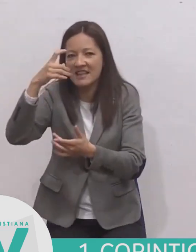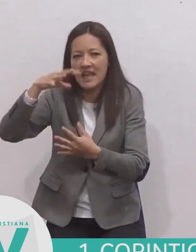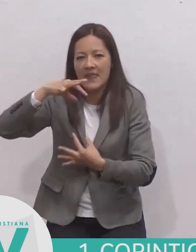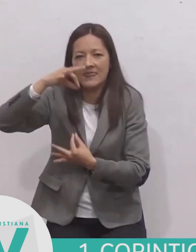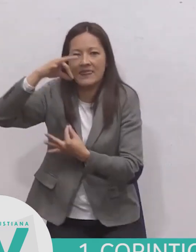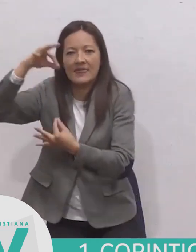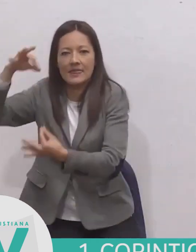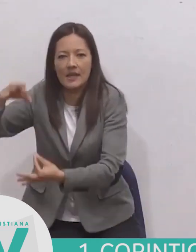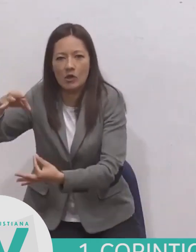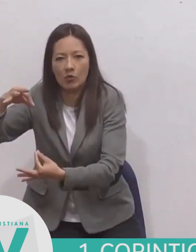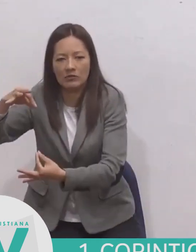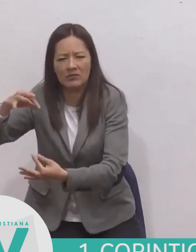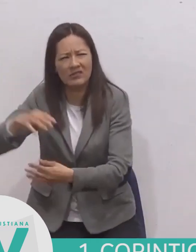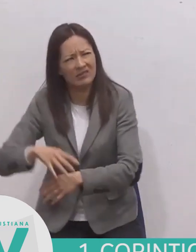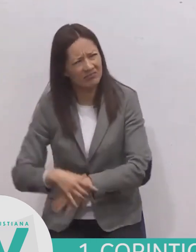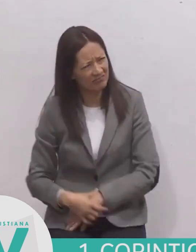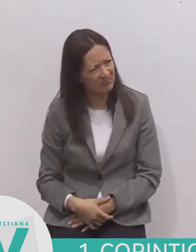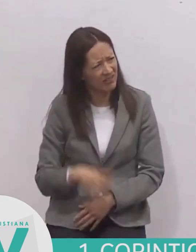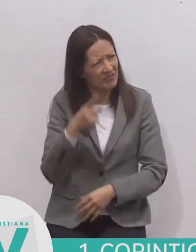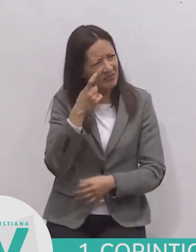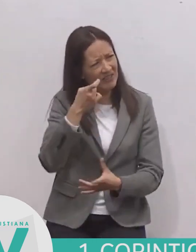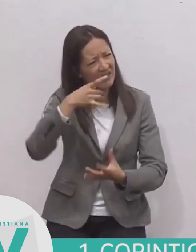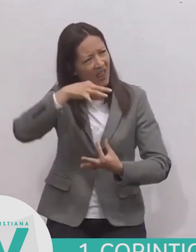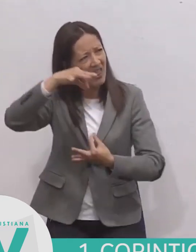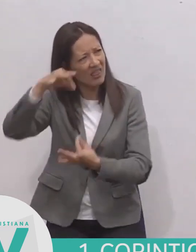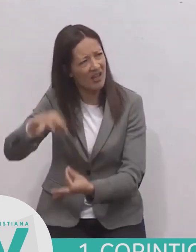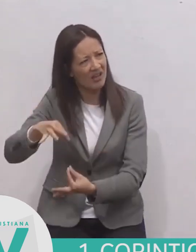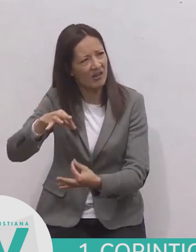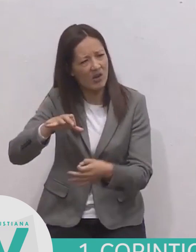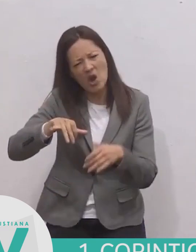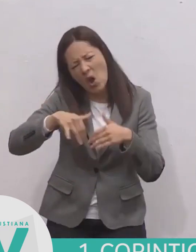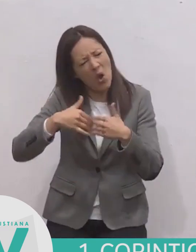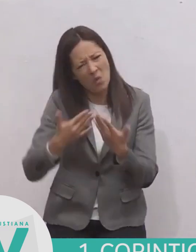tomar la cena del Señor indignamente?